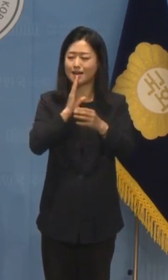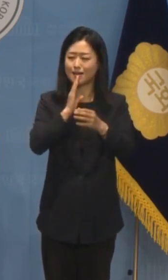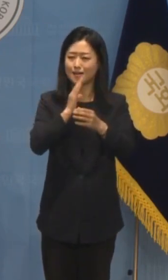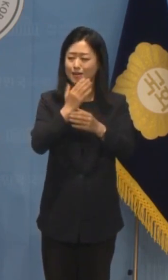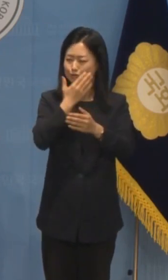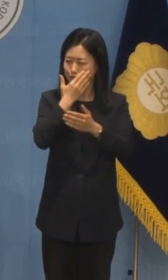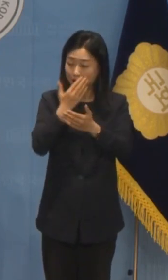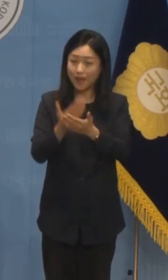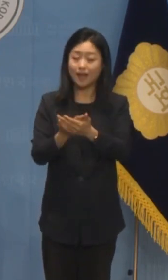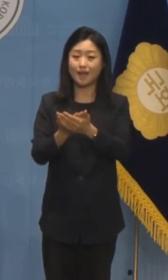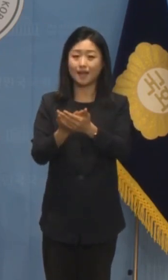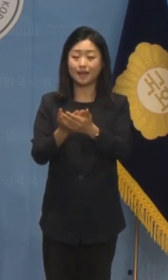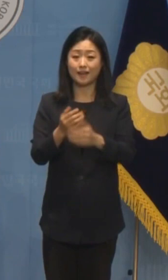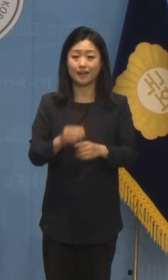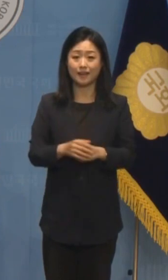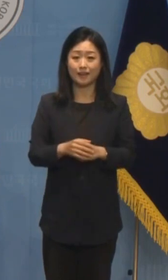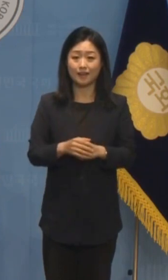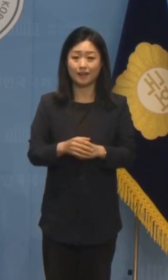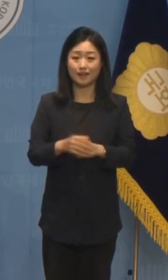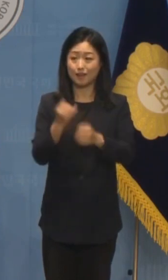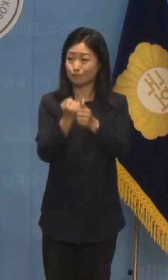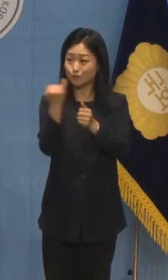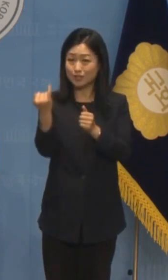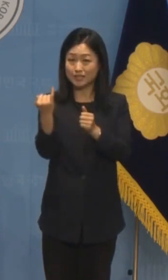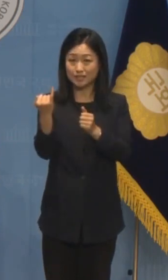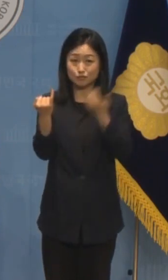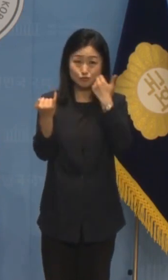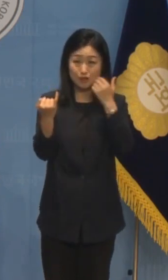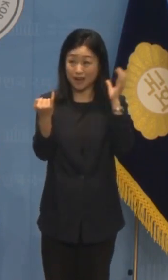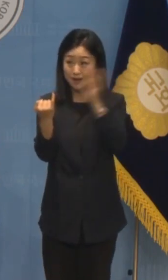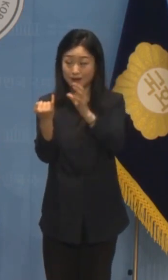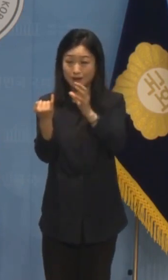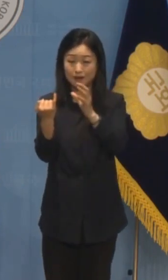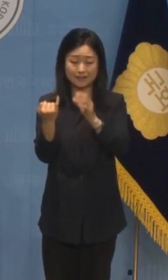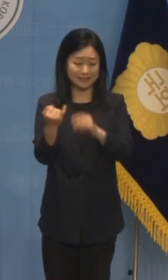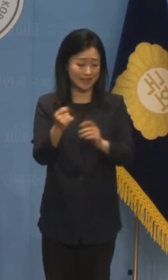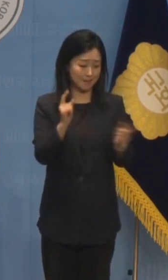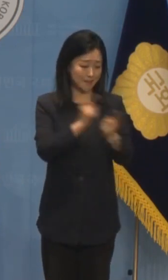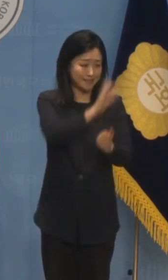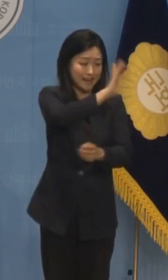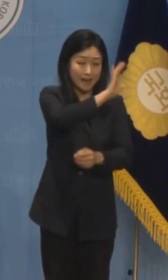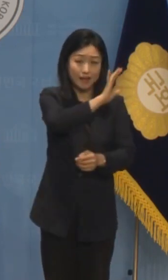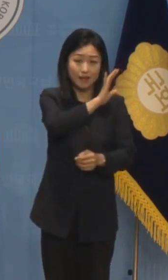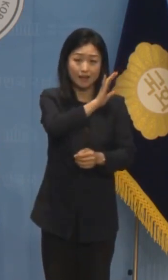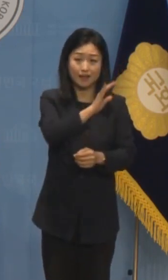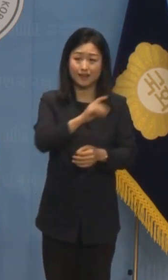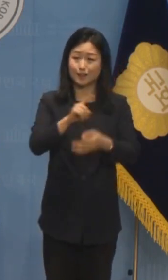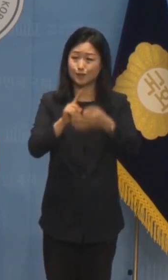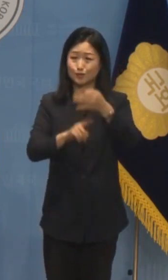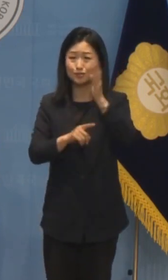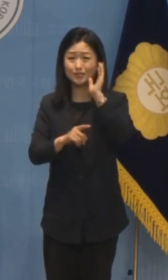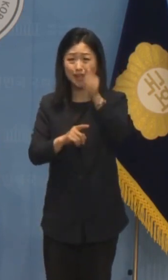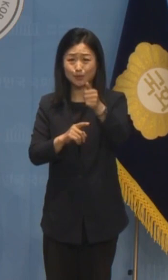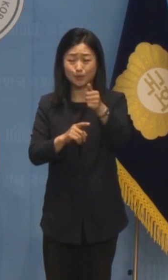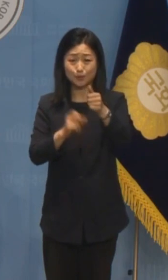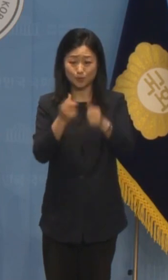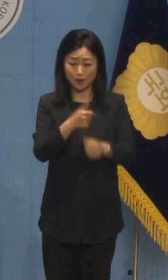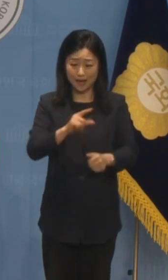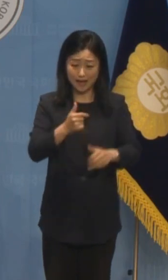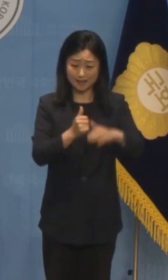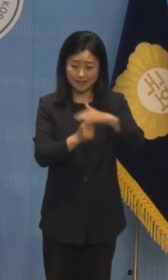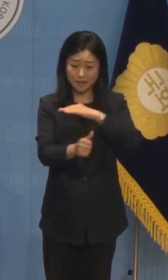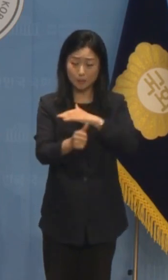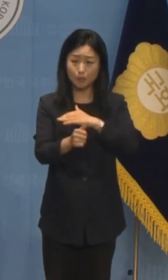안 만나. 이렇게 말하는 삼류 대통령, 그리고 리더십도 정무 감각도 없는 삼류 대표라는 비판 받고